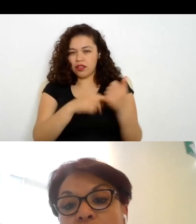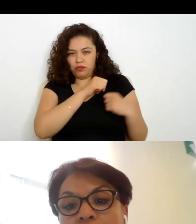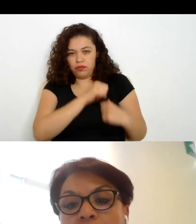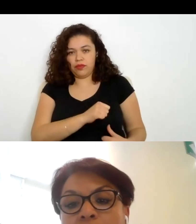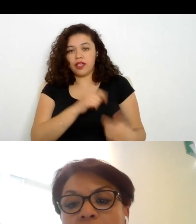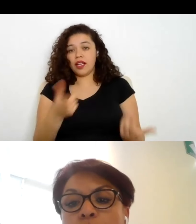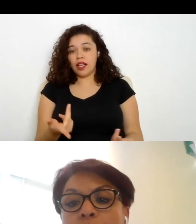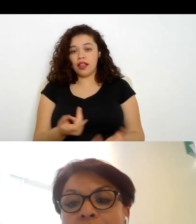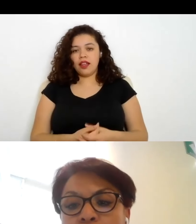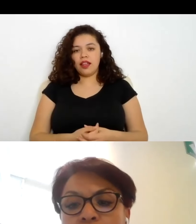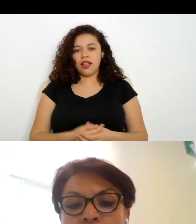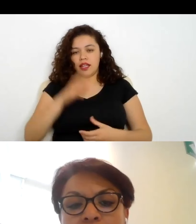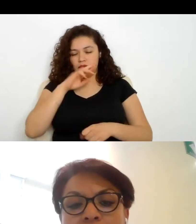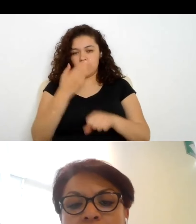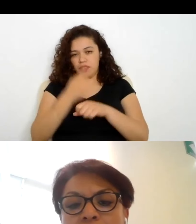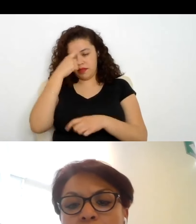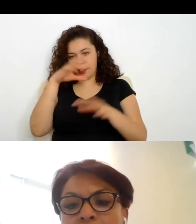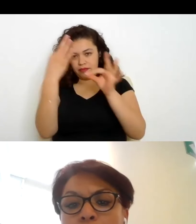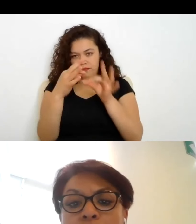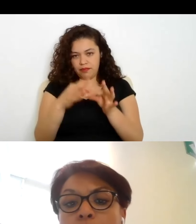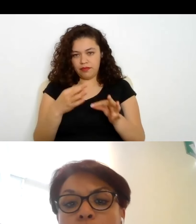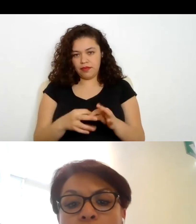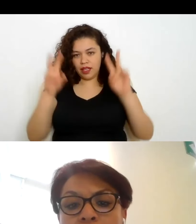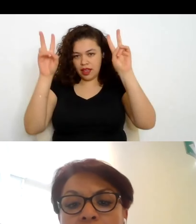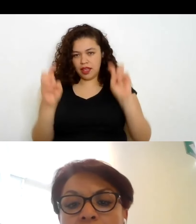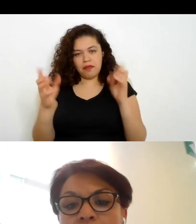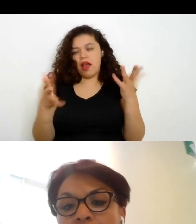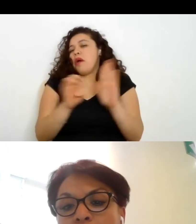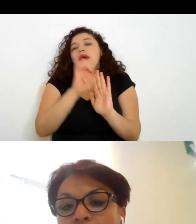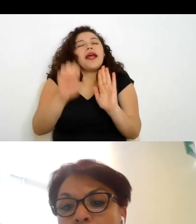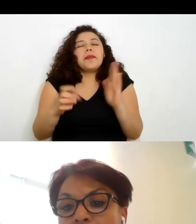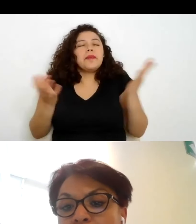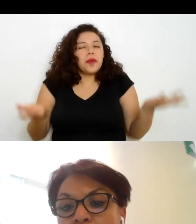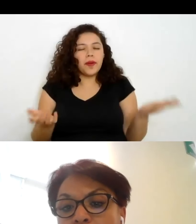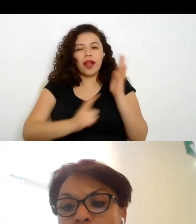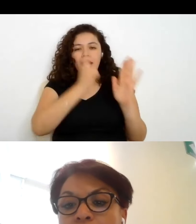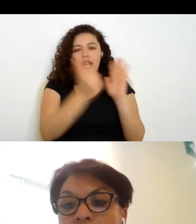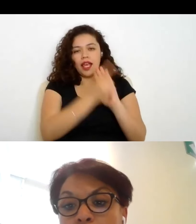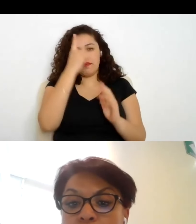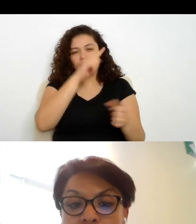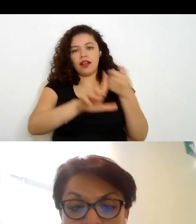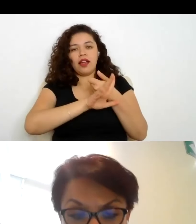haciéndose cargo del cumplimiento en materia, por ejemplo, de ley para la prevención de